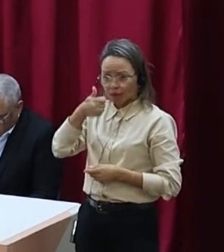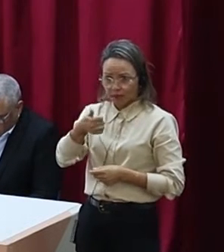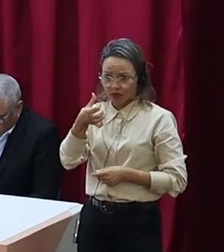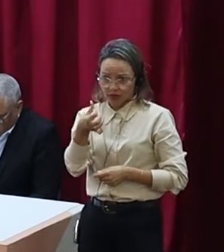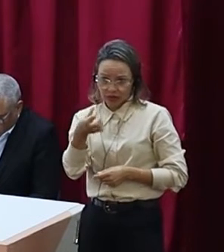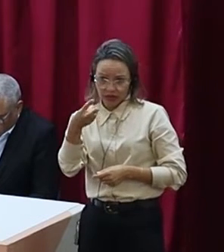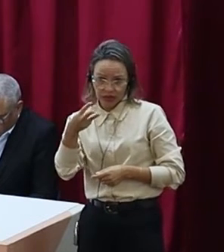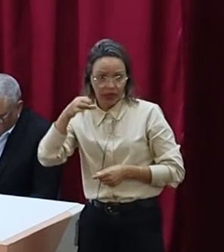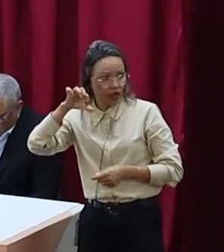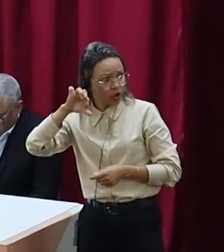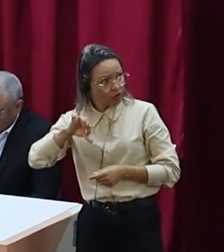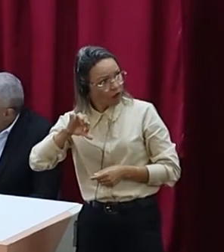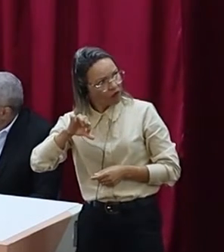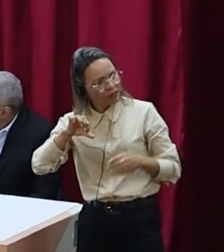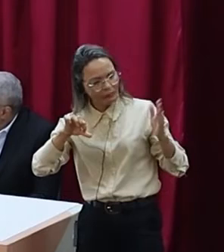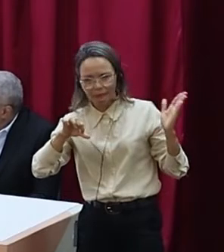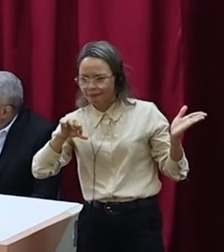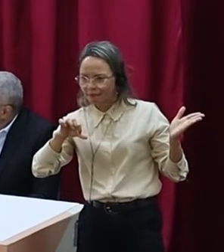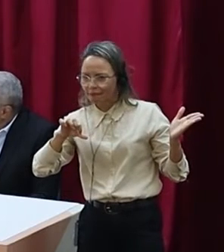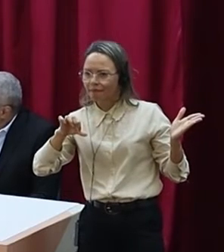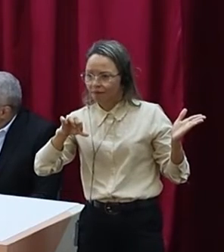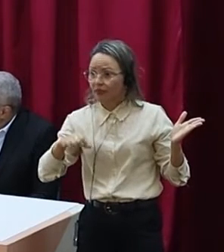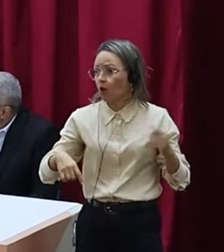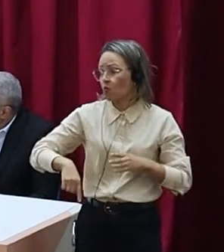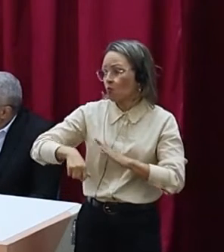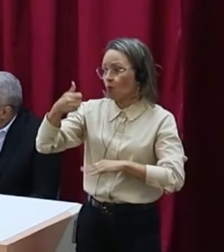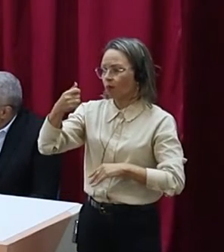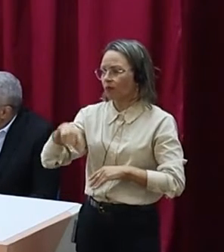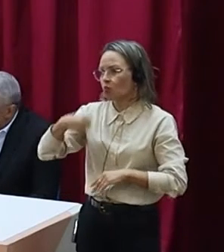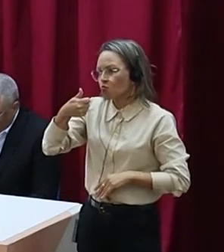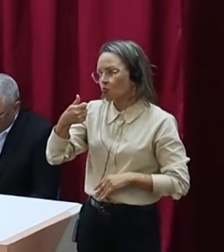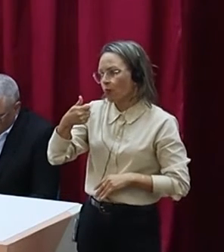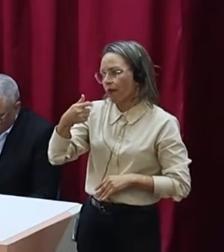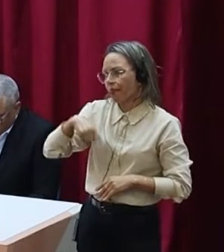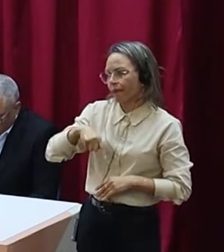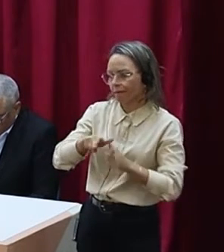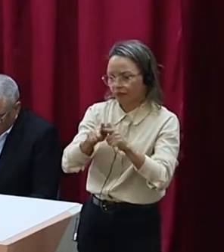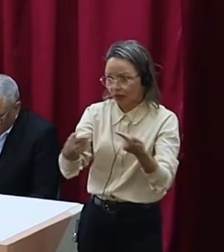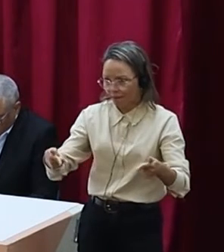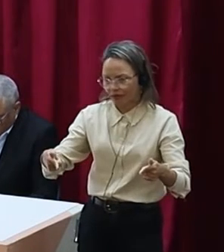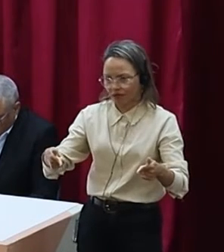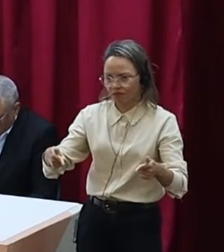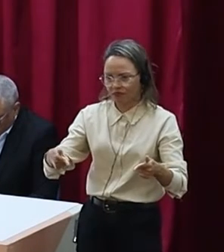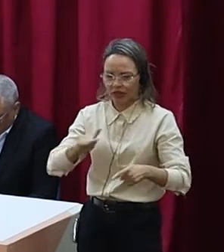1639, una de las primeras obras en Paraguay sobre gramática, diccionario, etcétera, de un